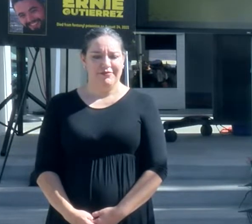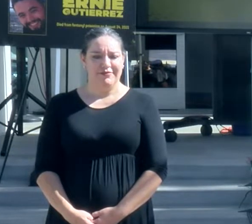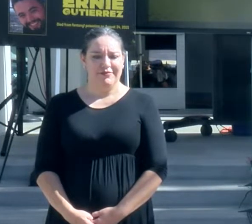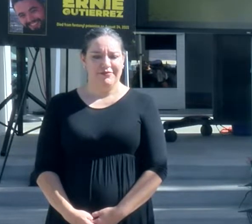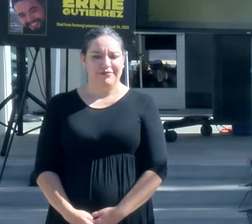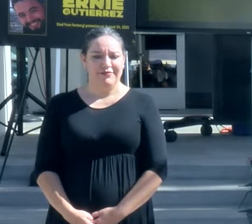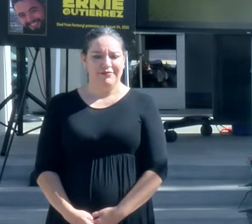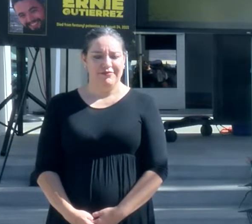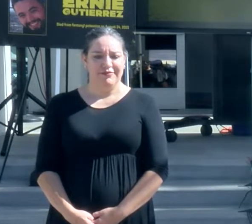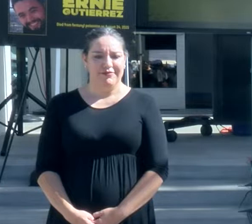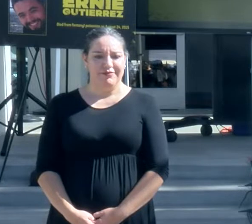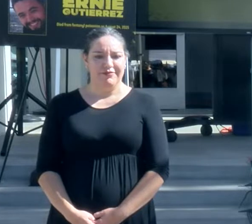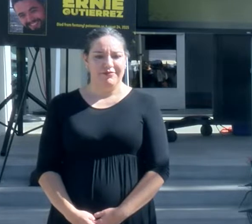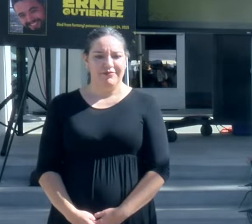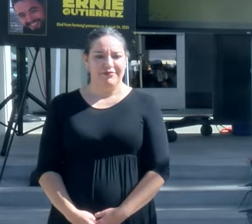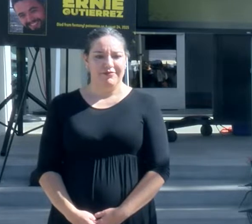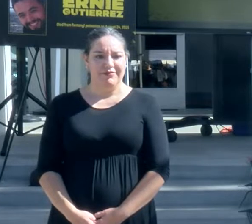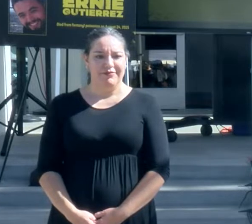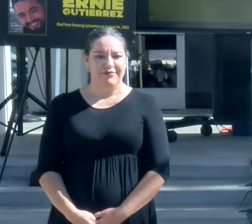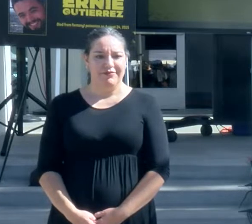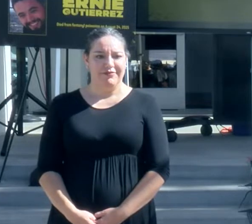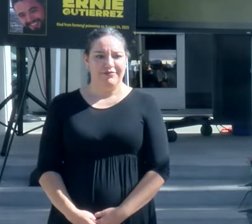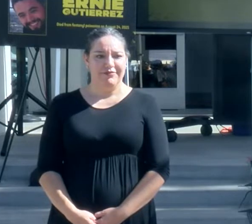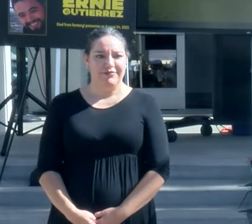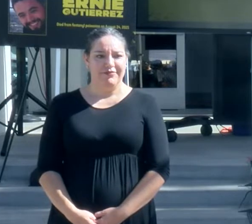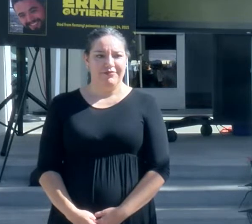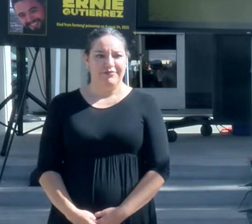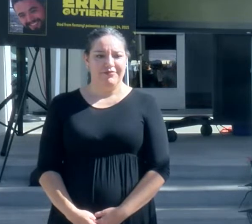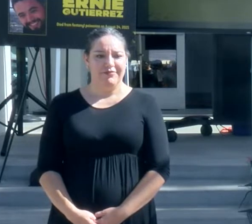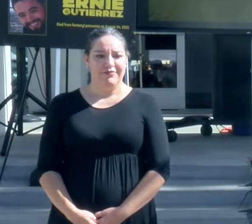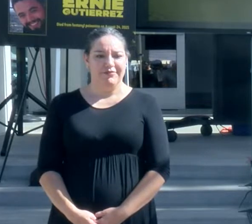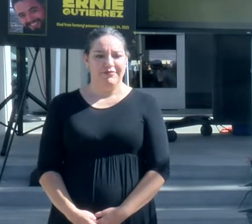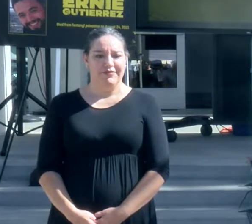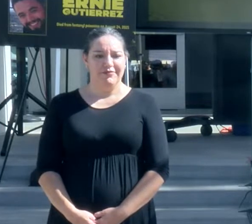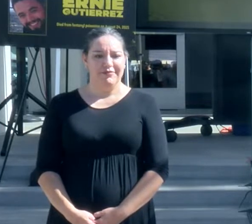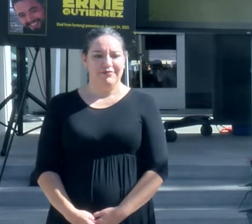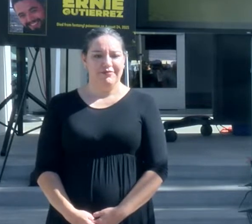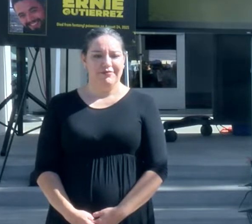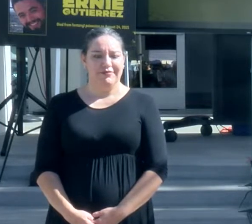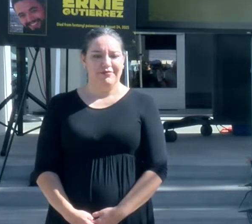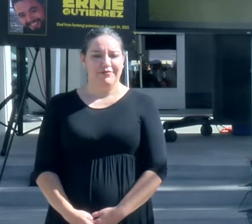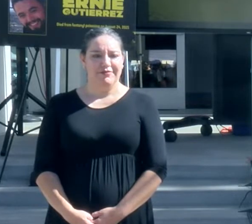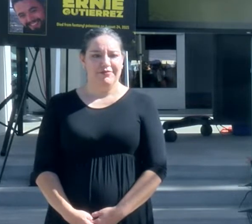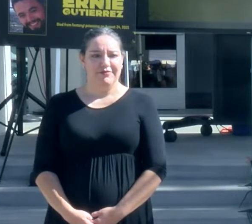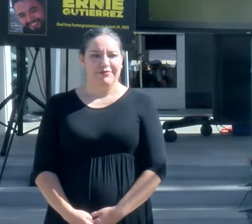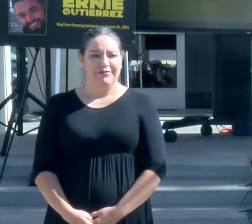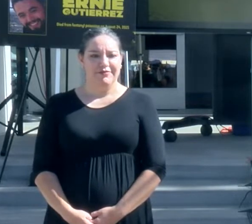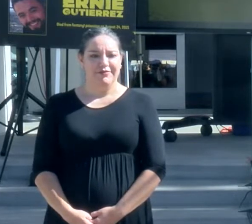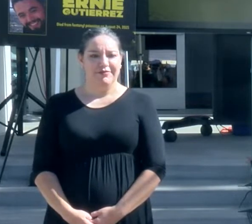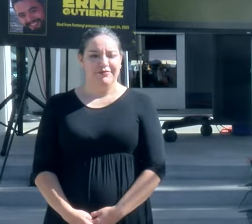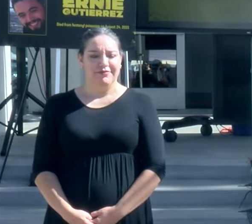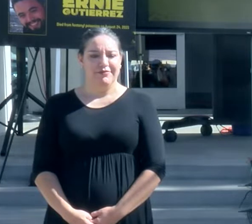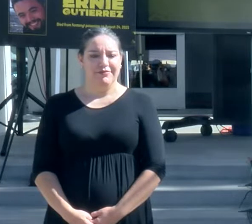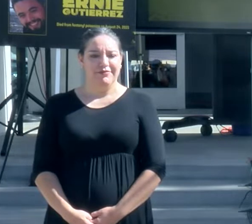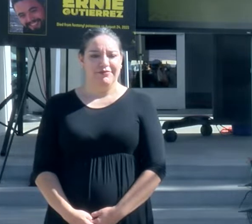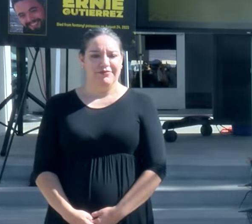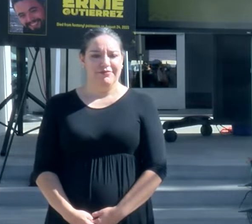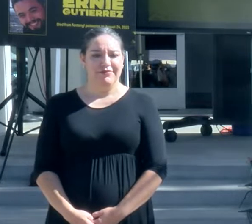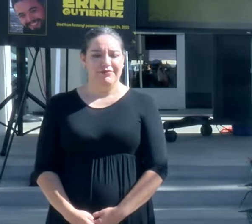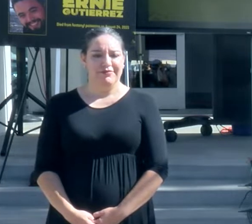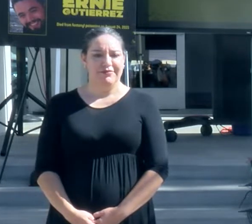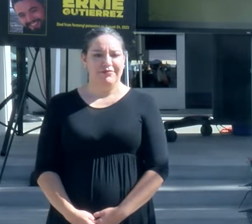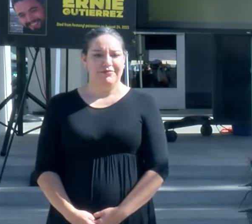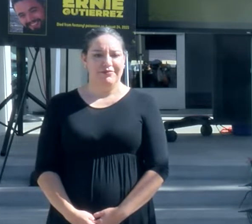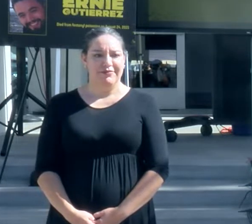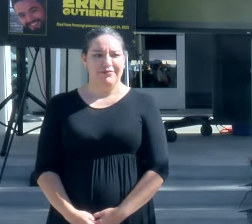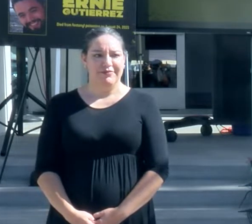por fentanilo. Solo para darse una idea, en el 2017 ocurrieron 28